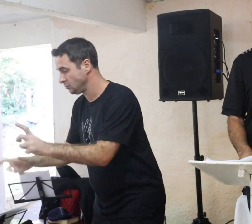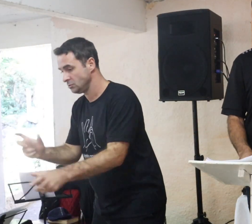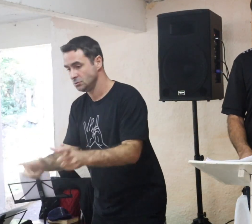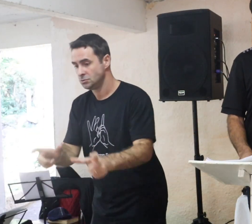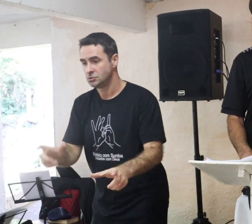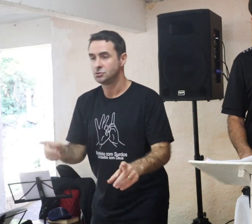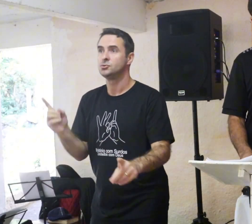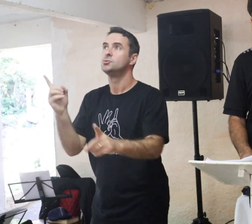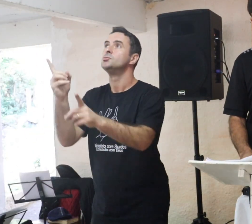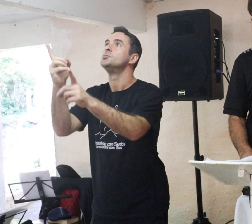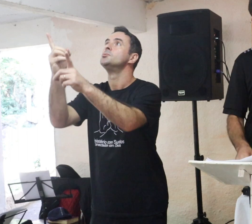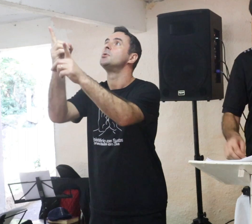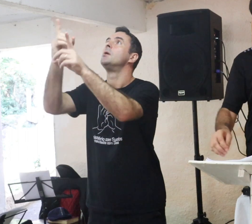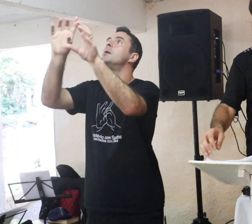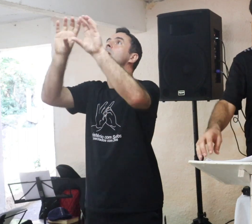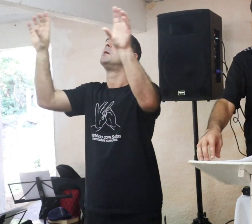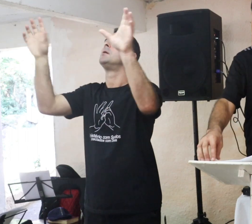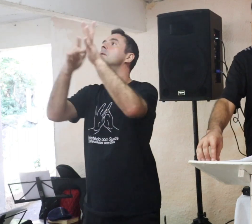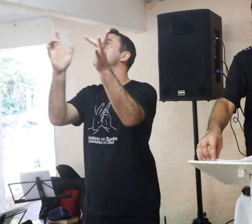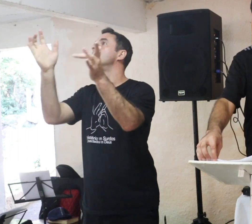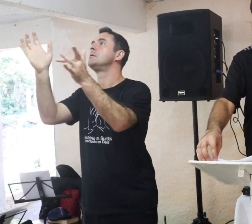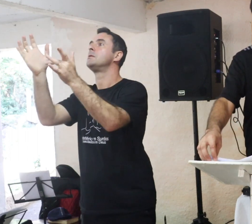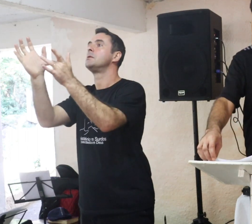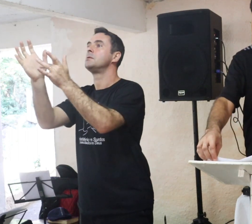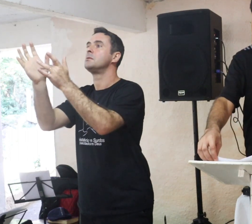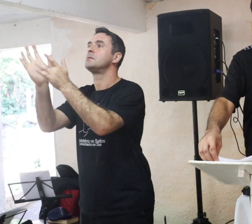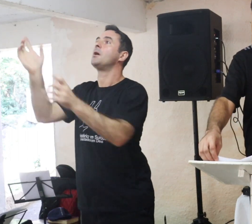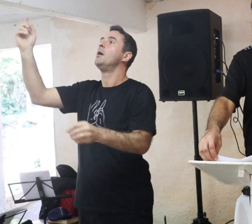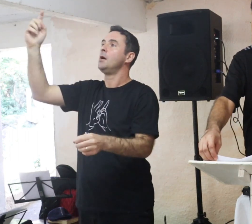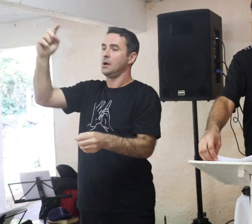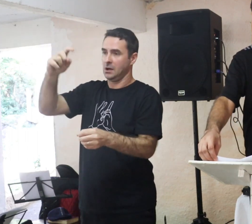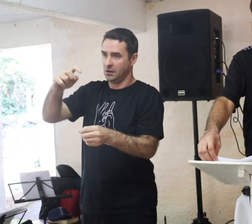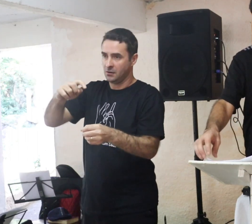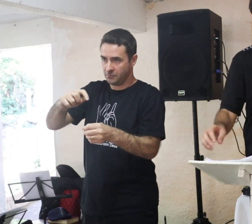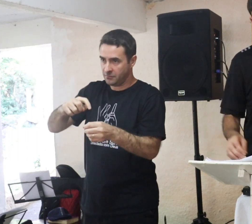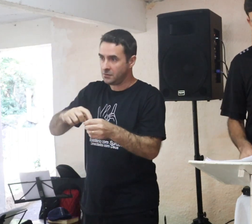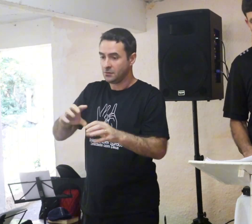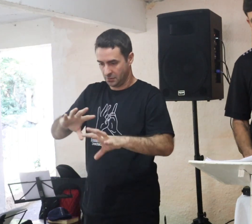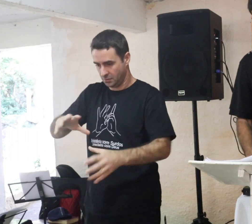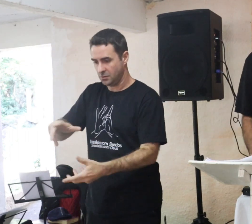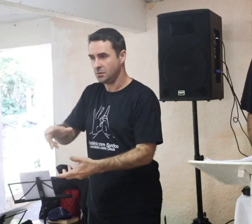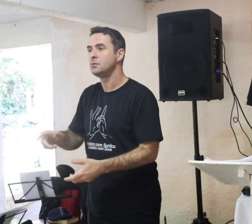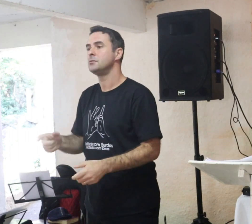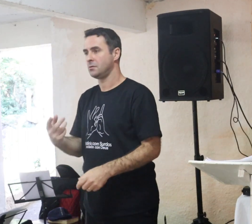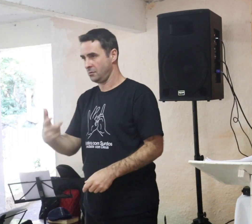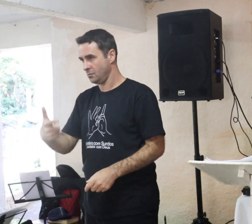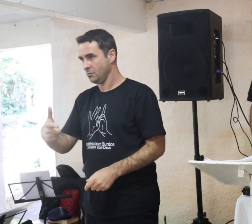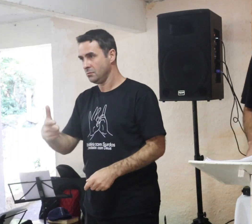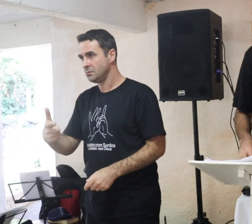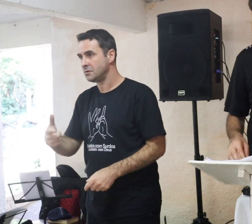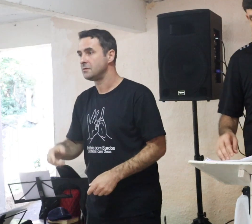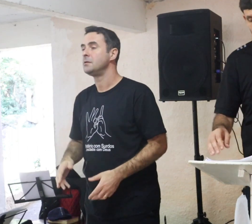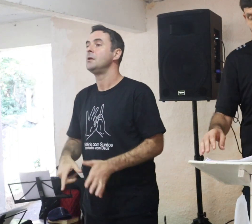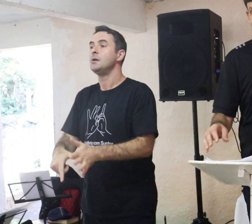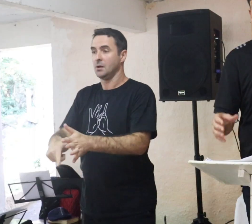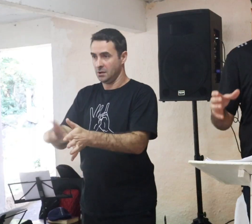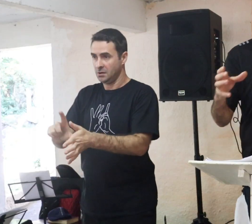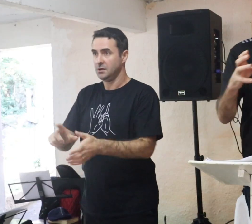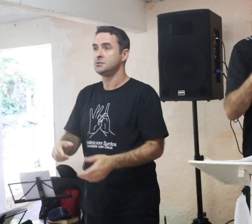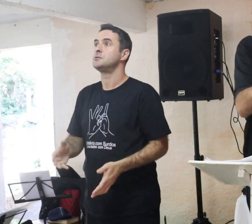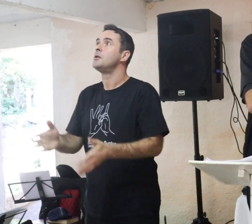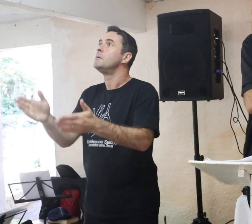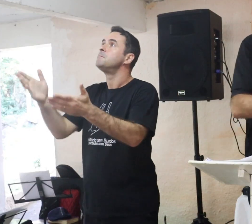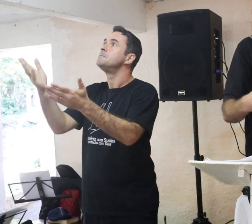Senhor. A vinda do Senhor é antecedida por uma chamada ao seu povo, e essa chamada será dirigida